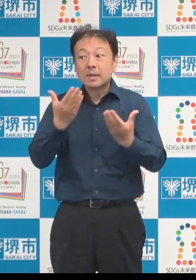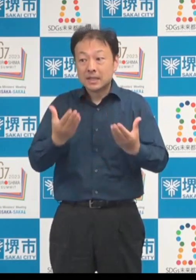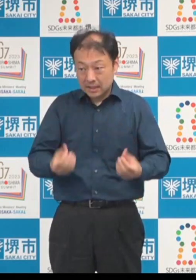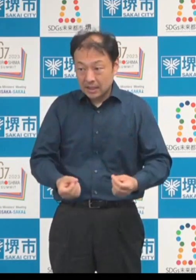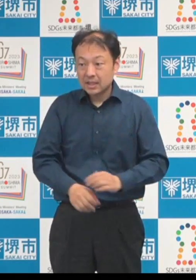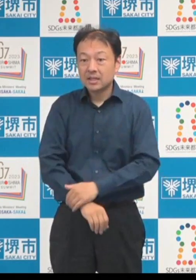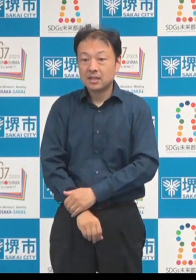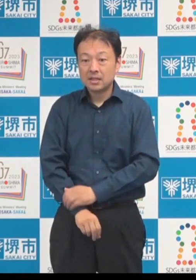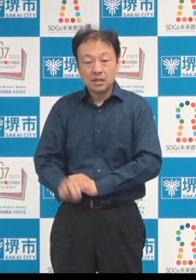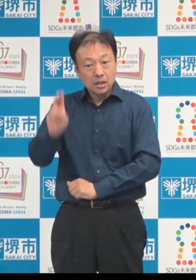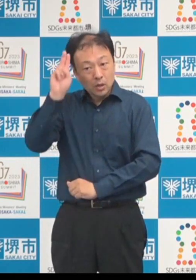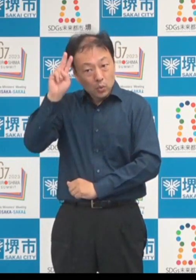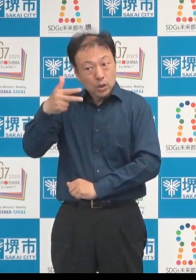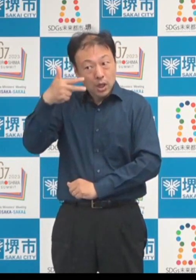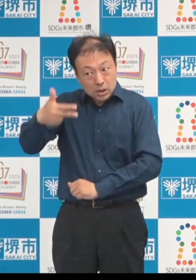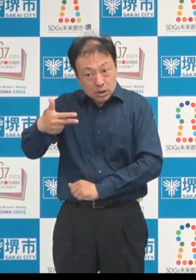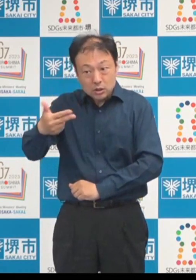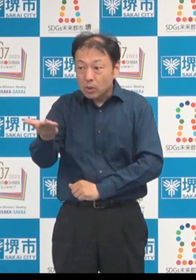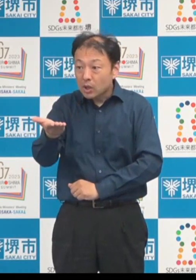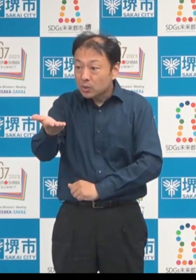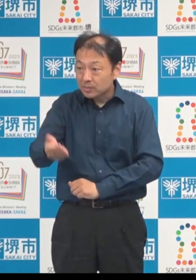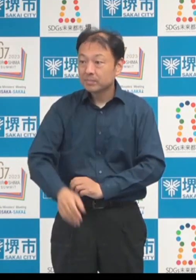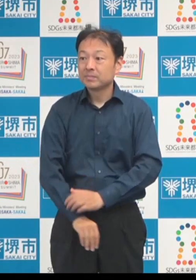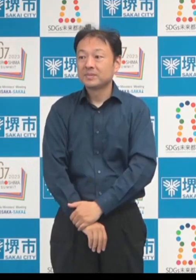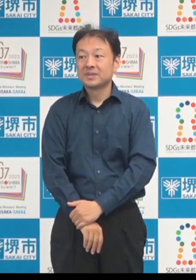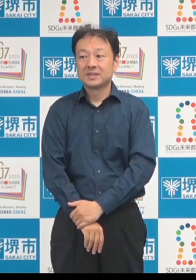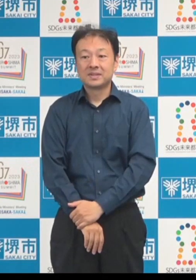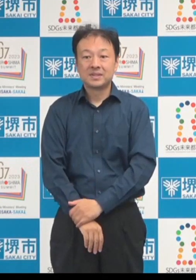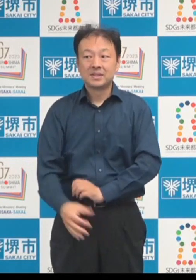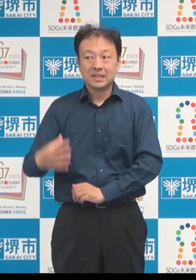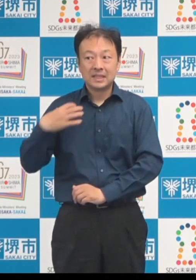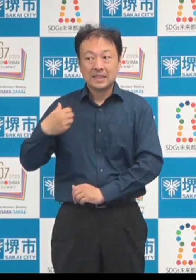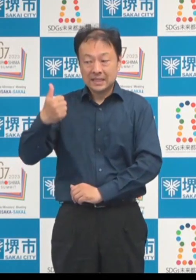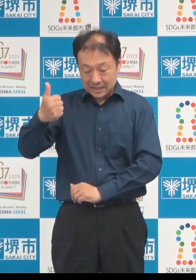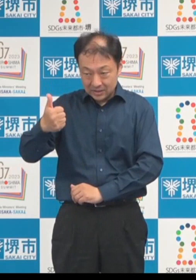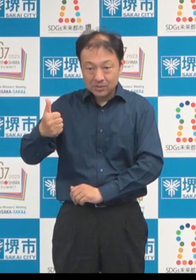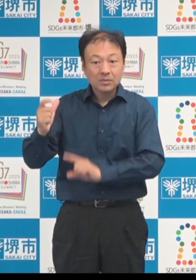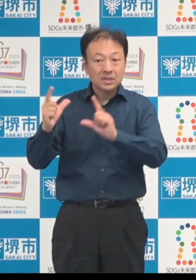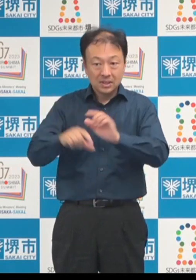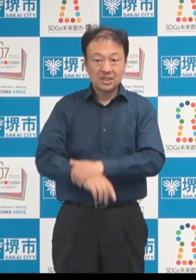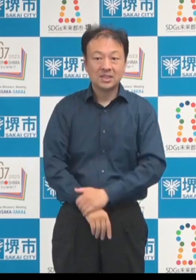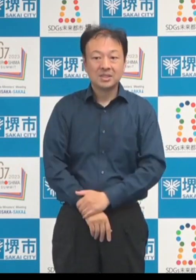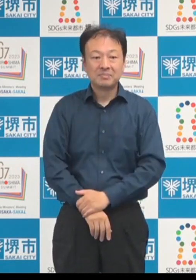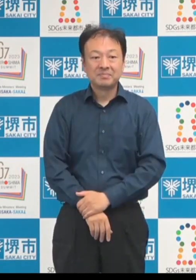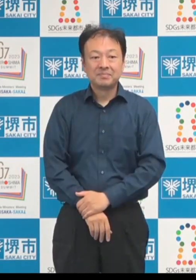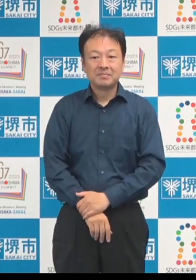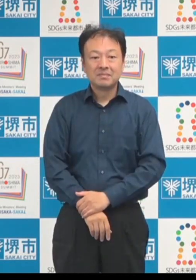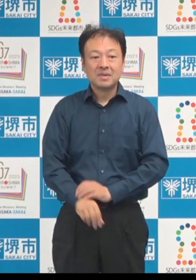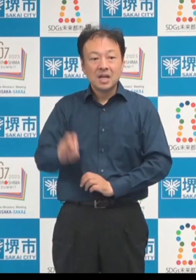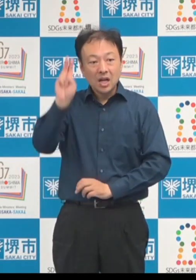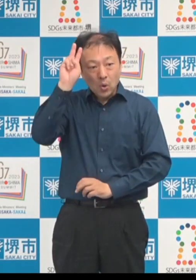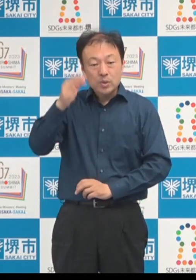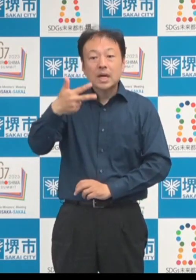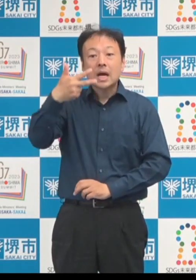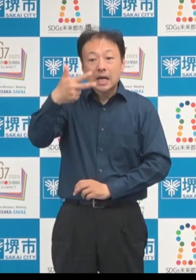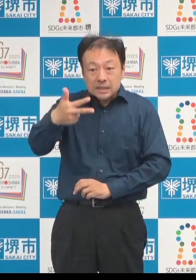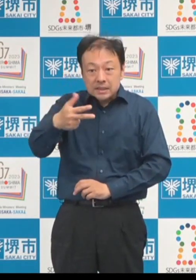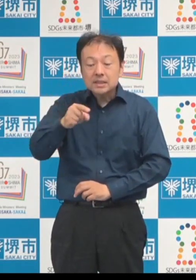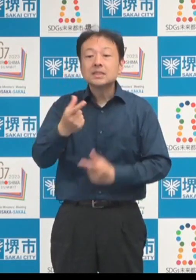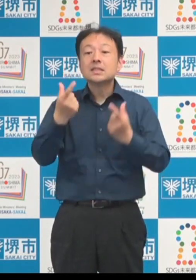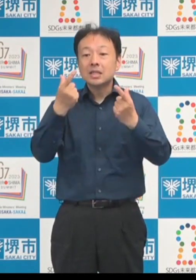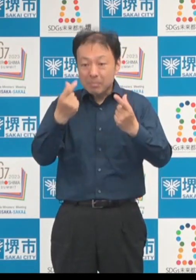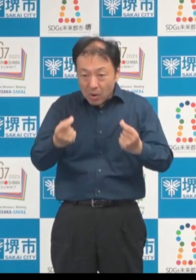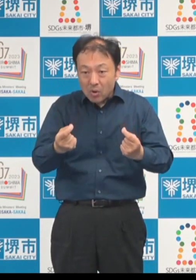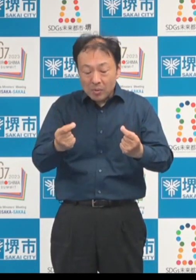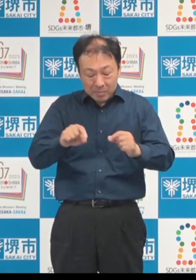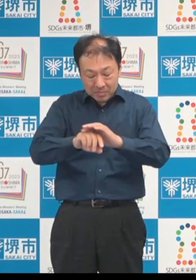介されていました。大阪市はどうなんでしょうか。 担当者お願いします。 全く同じものを大阪市内でも掲げる予